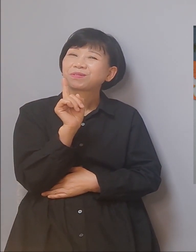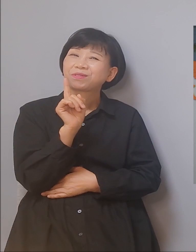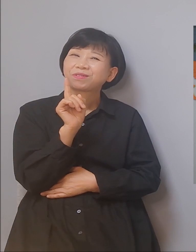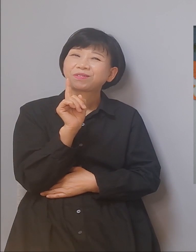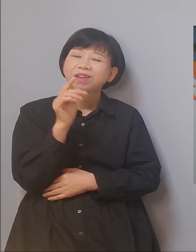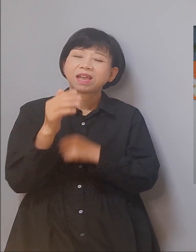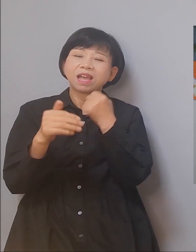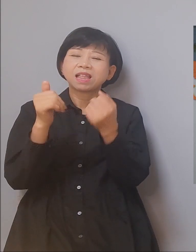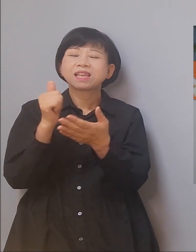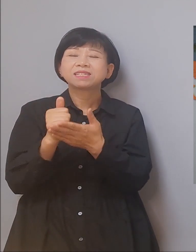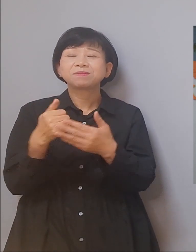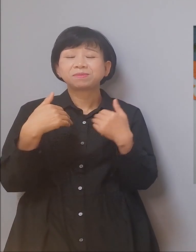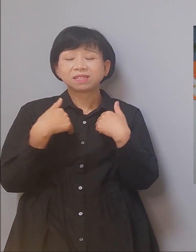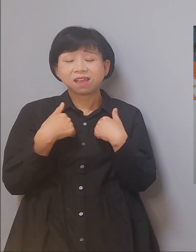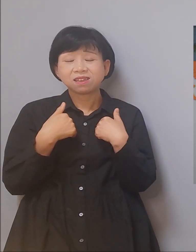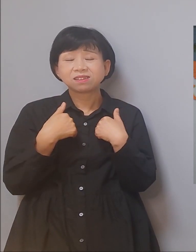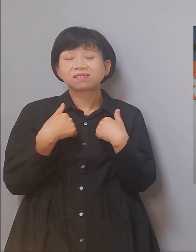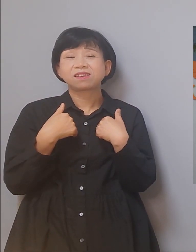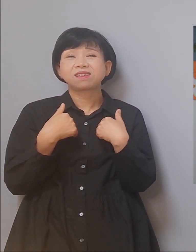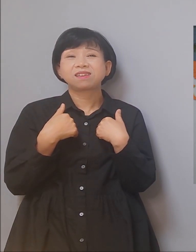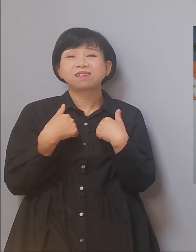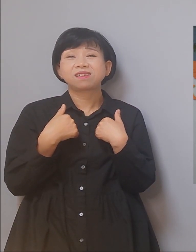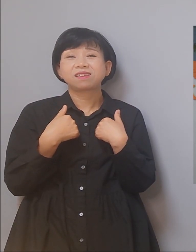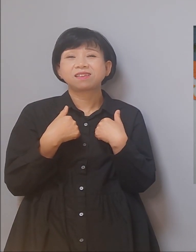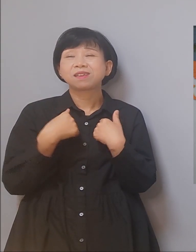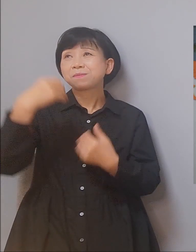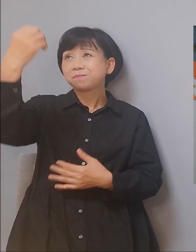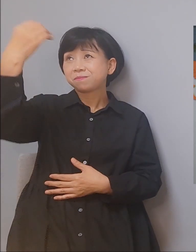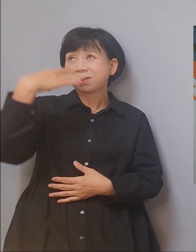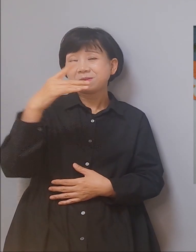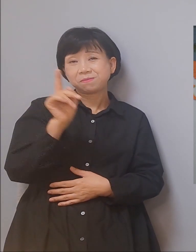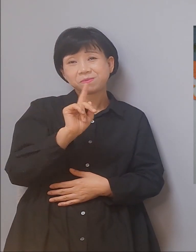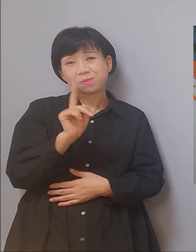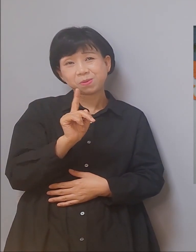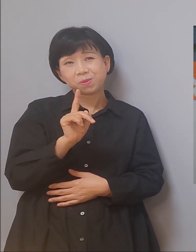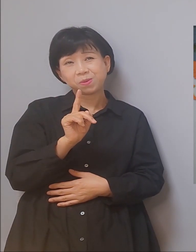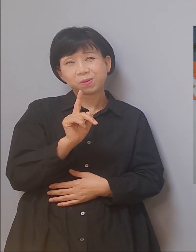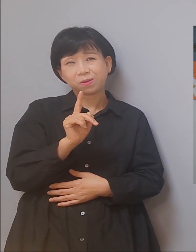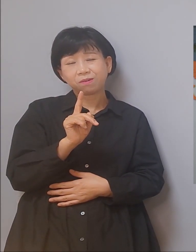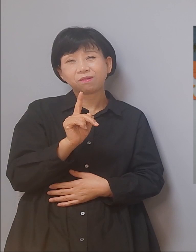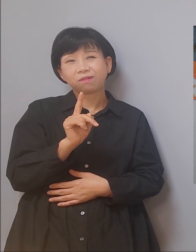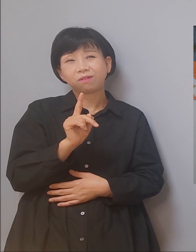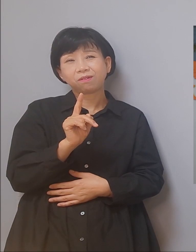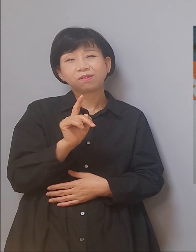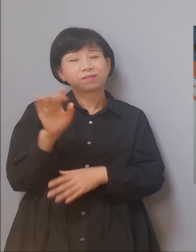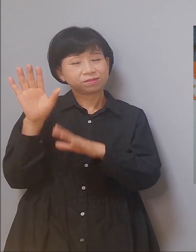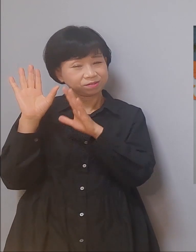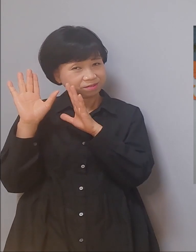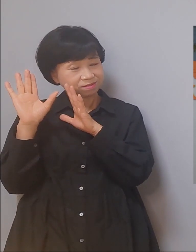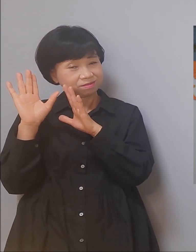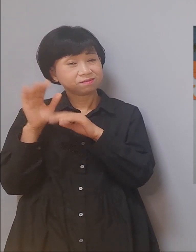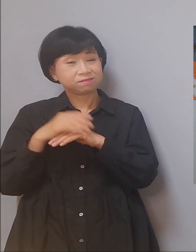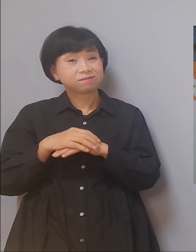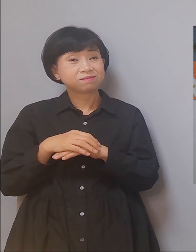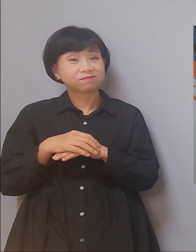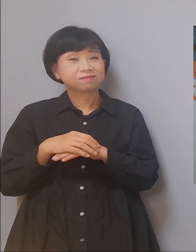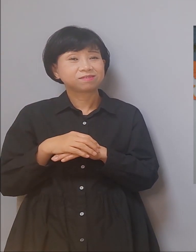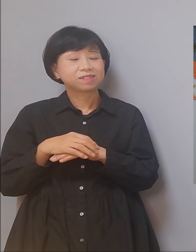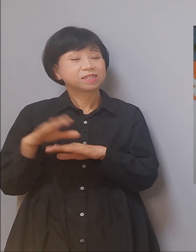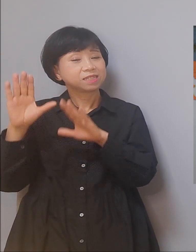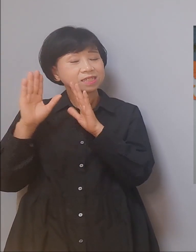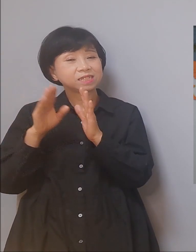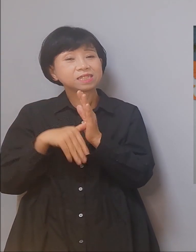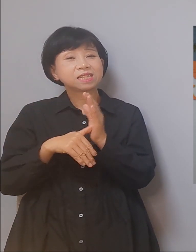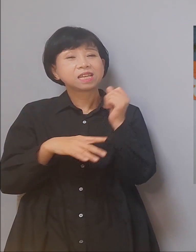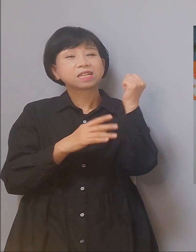오늘 하나님이 과연 나에게 무엇을 말씀하실지 좋습니다. 그러나 우리가 말씀을 들을 때